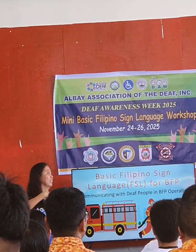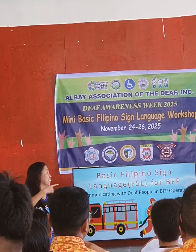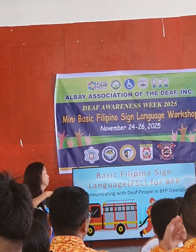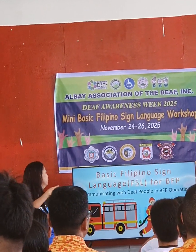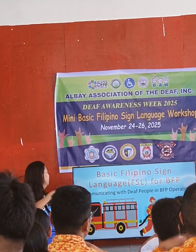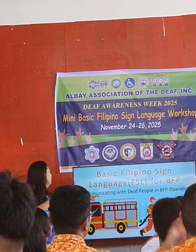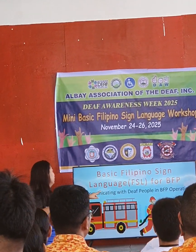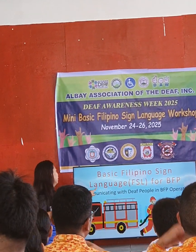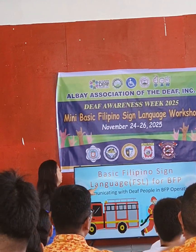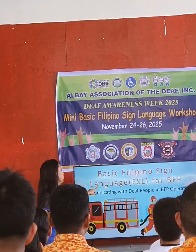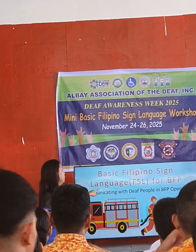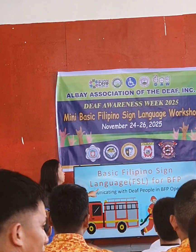Sign.